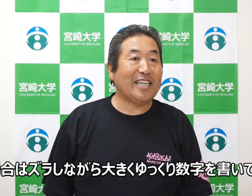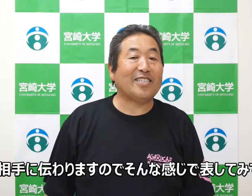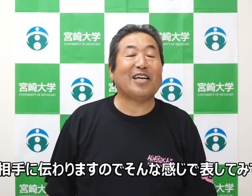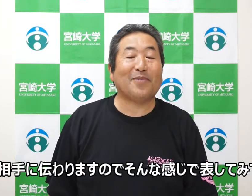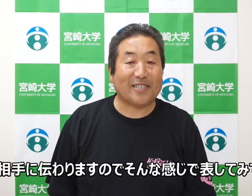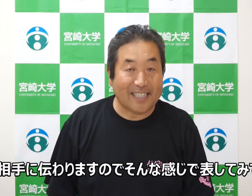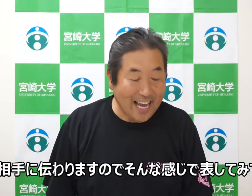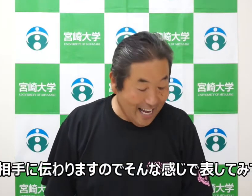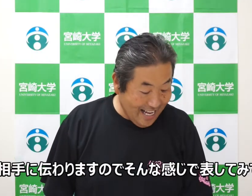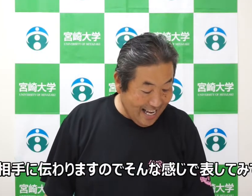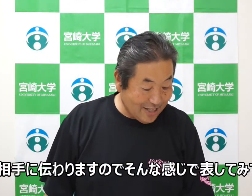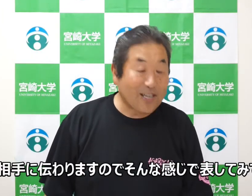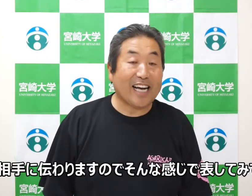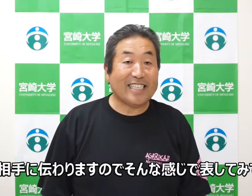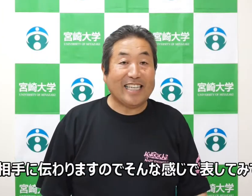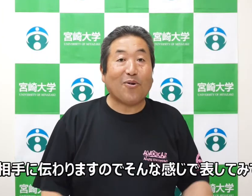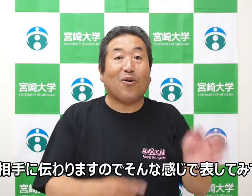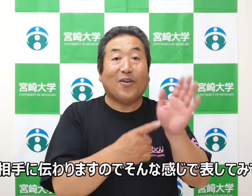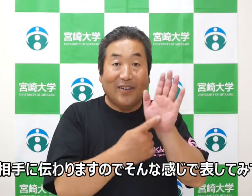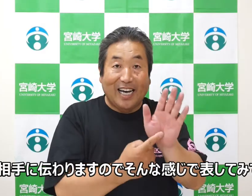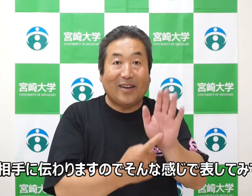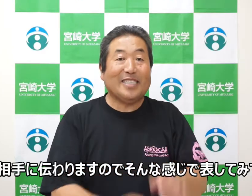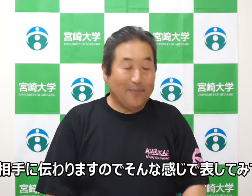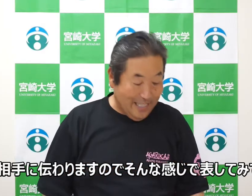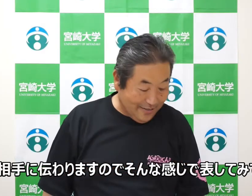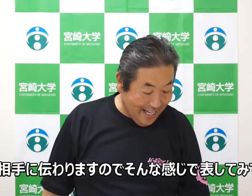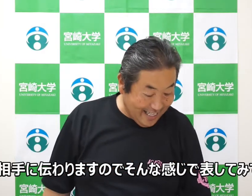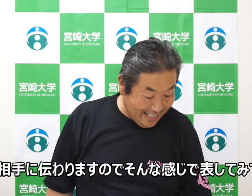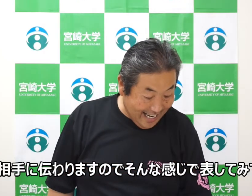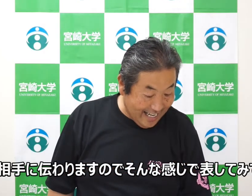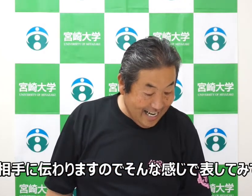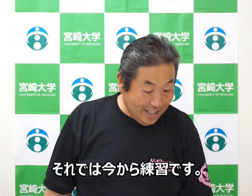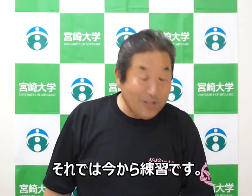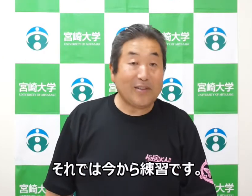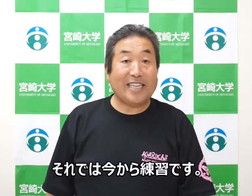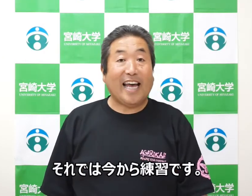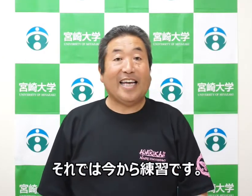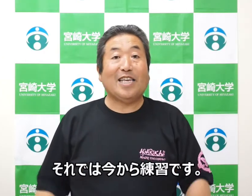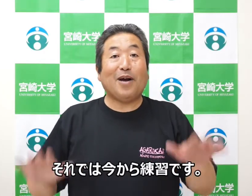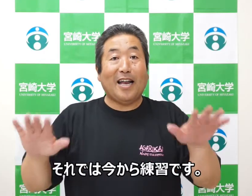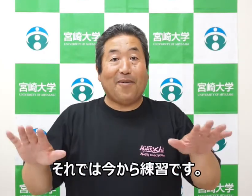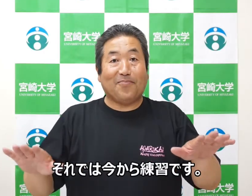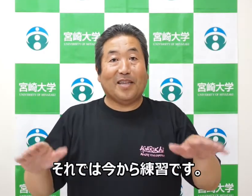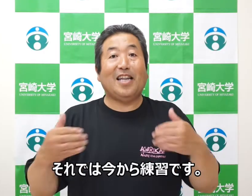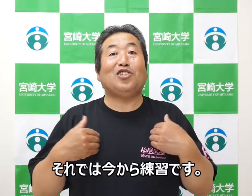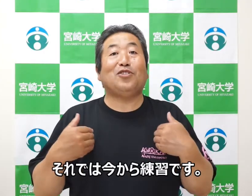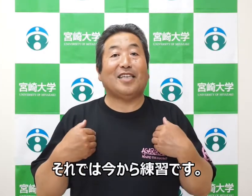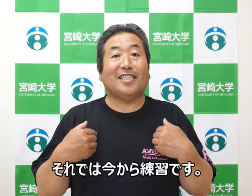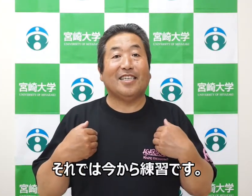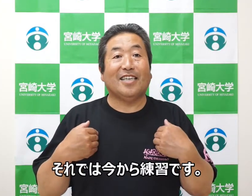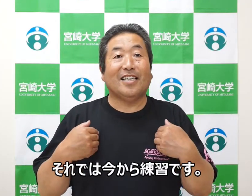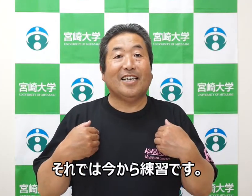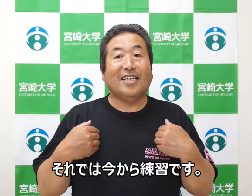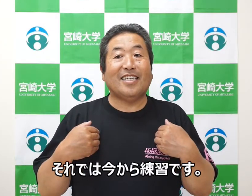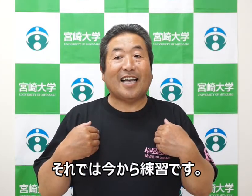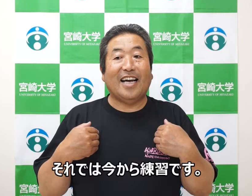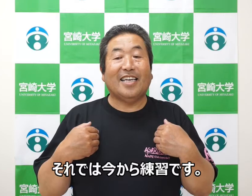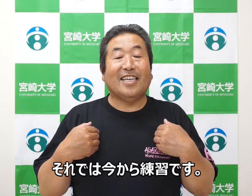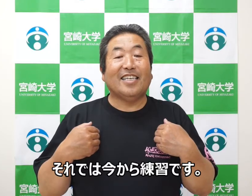伝わりますんで、そんな感じでこう表してみてください。それではですね、今から練習です。いいですか？